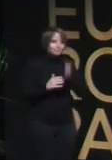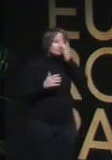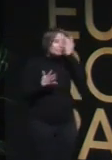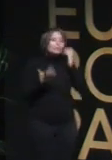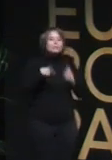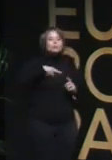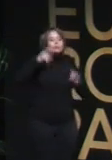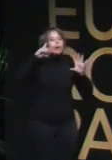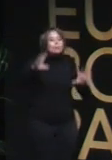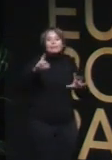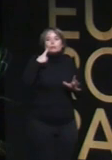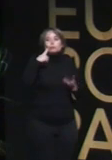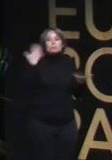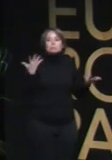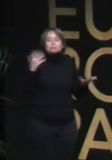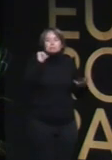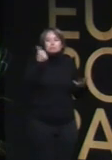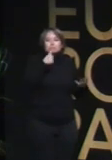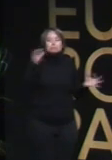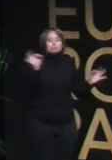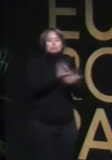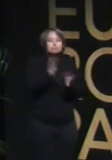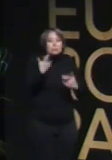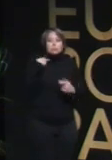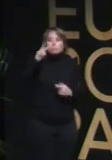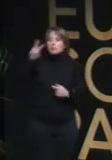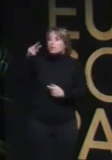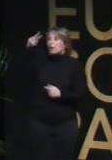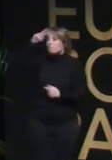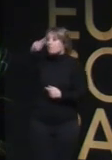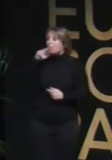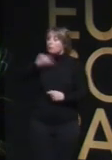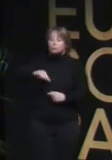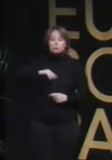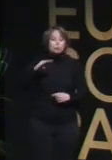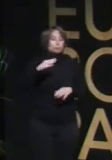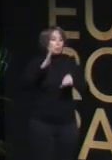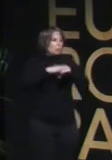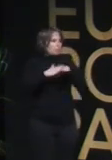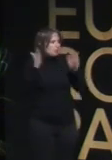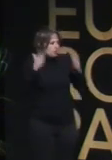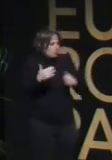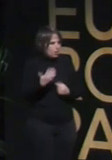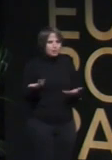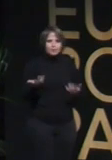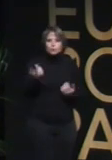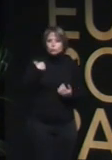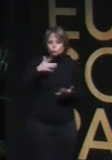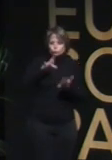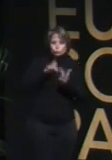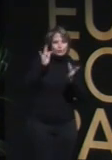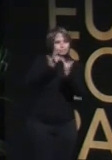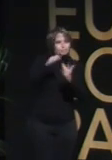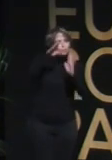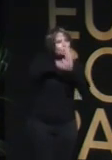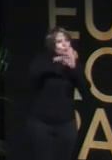aprendido a descodificar eso, pero yo no le voy a sentirse culpable a mi padre, ¿vale? Nosotros trabajando hace poco con un chaval en un programa de San Sebastián, le